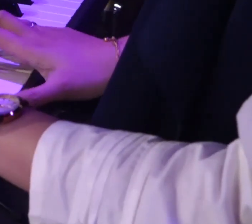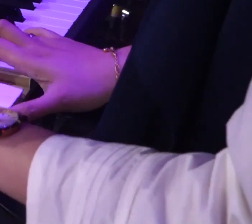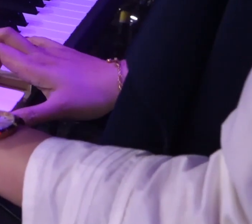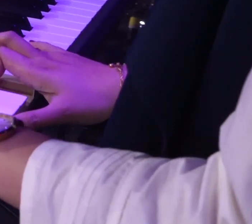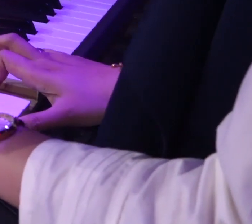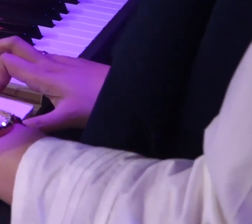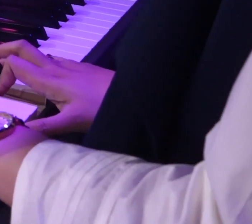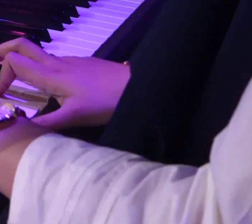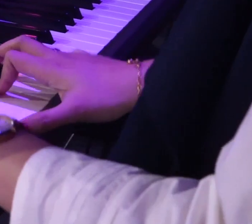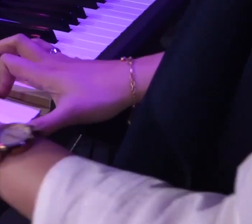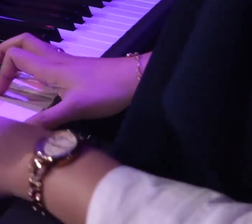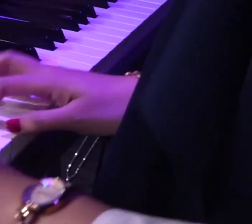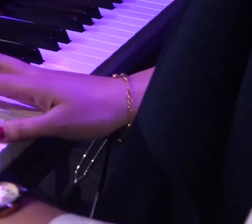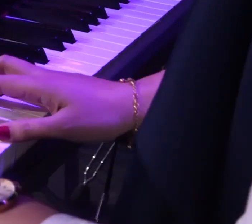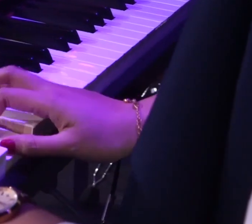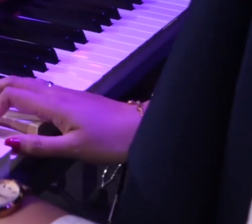kehendak-Mu Tuhan.